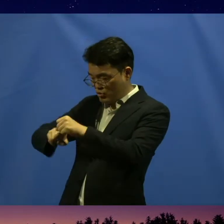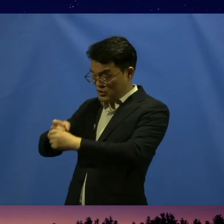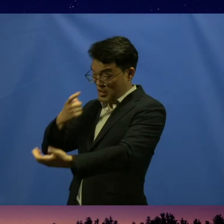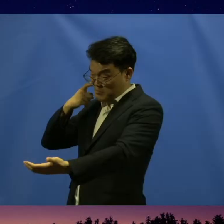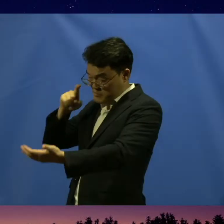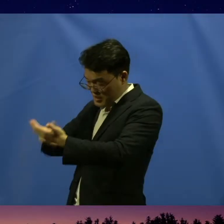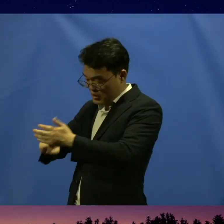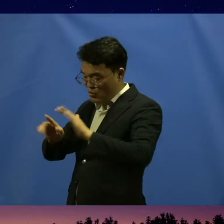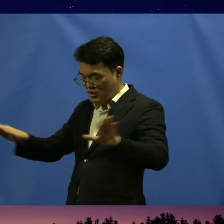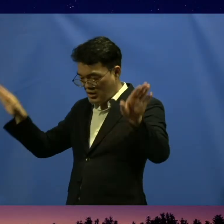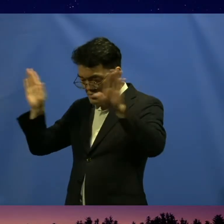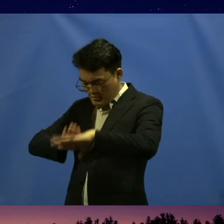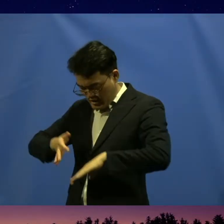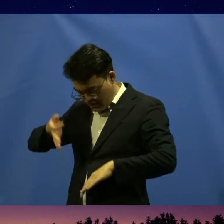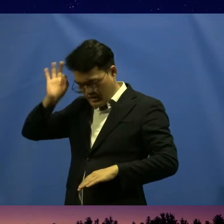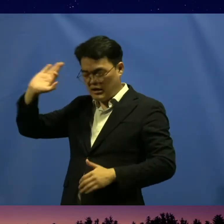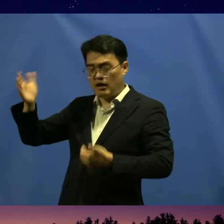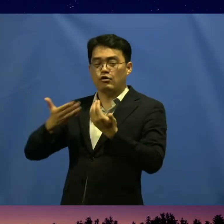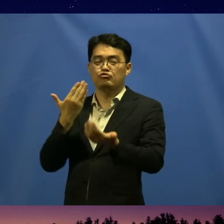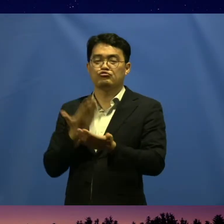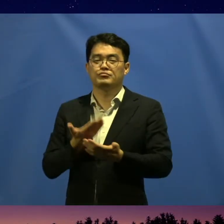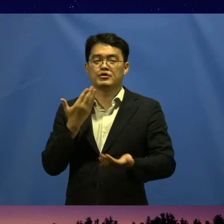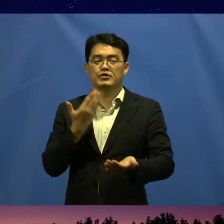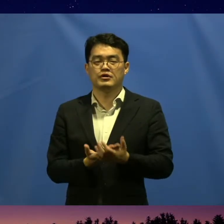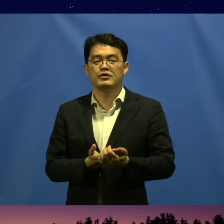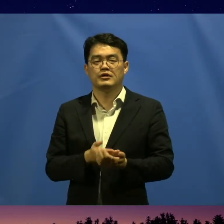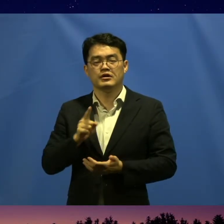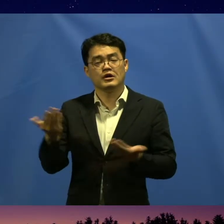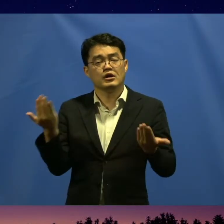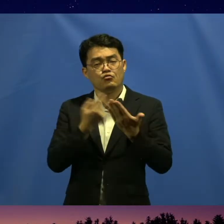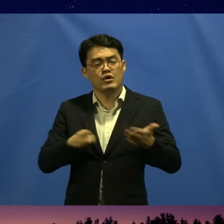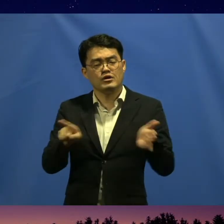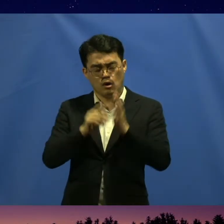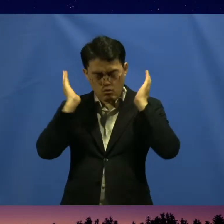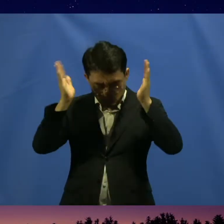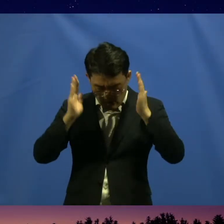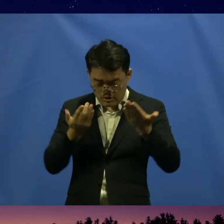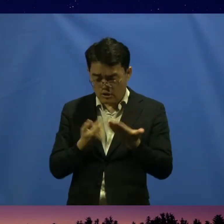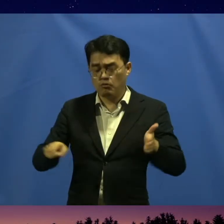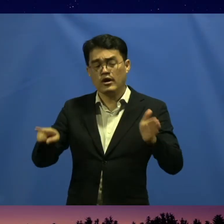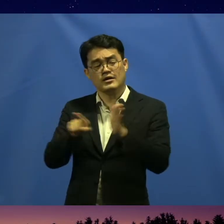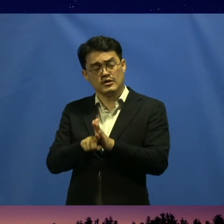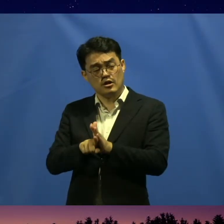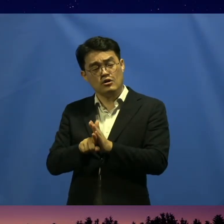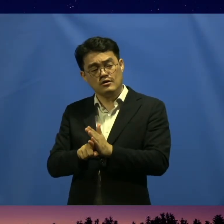분명히 깨닫게 하여 주시옵소서. 그 일을 위해 공부하고 그 일을 위해 행사를